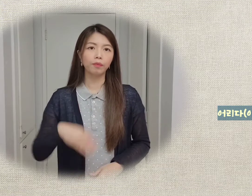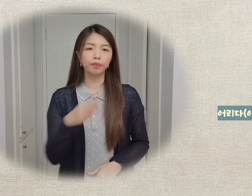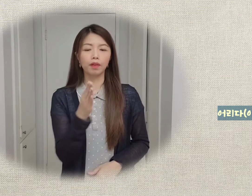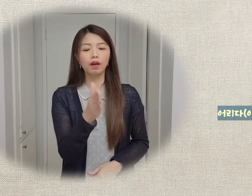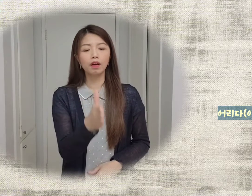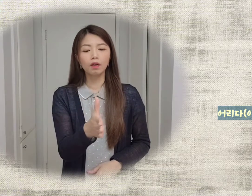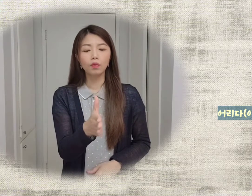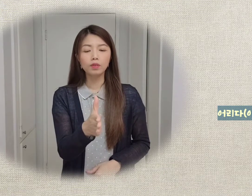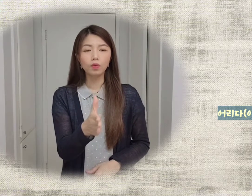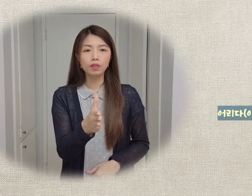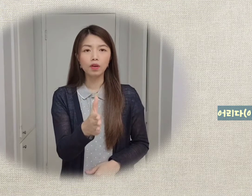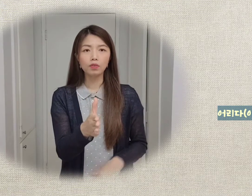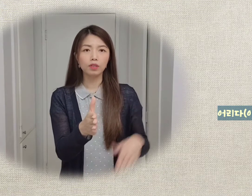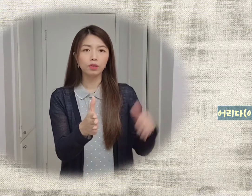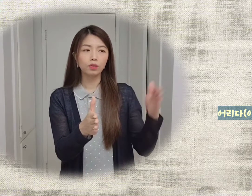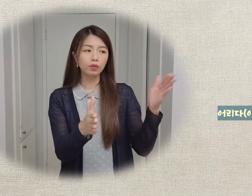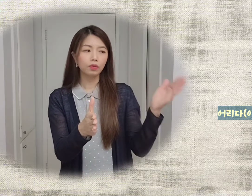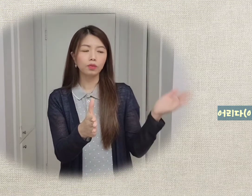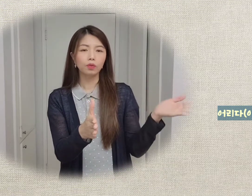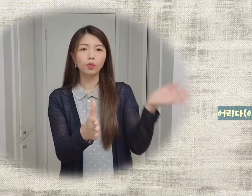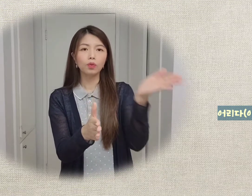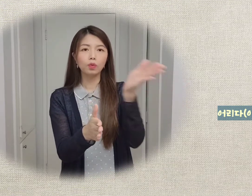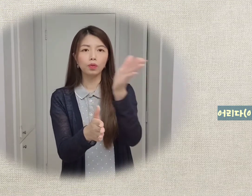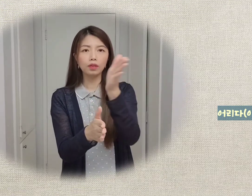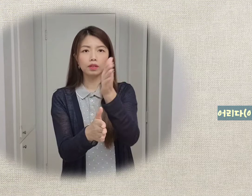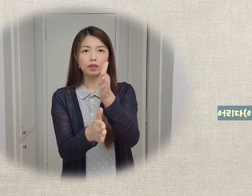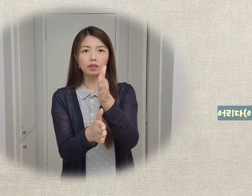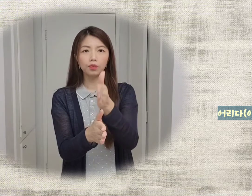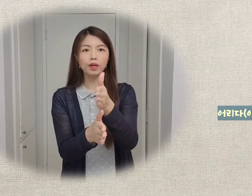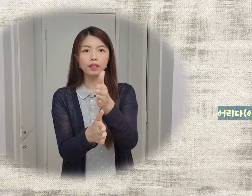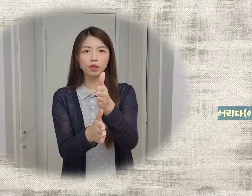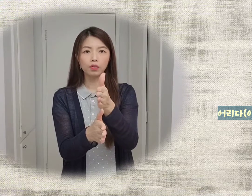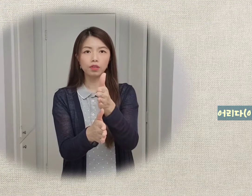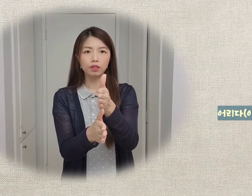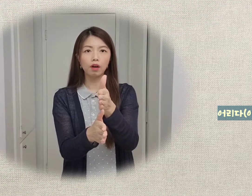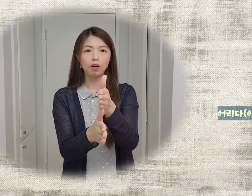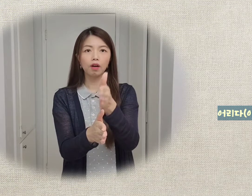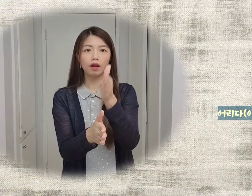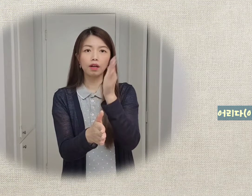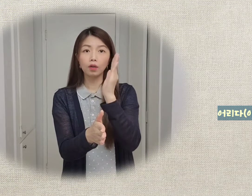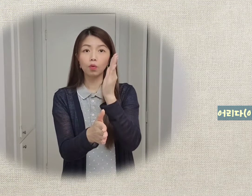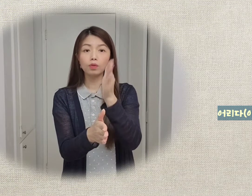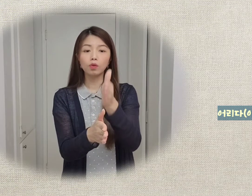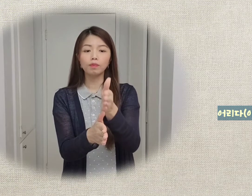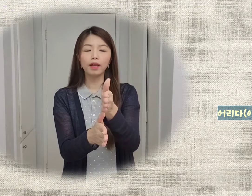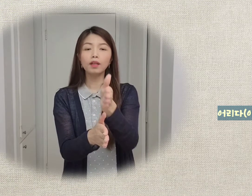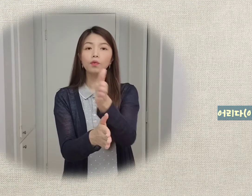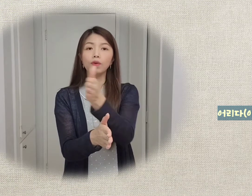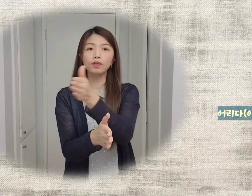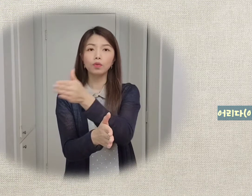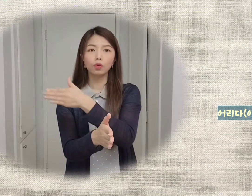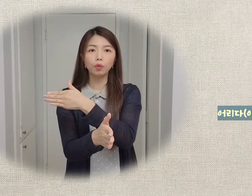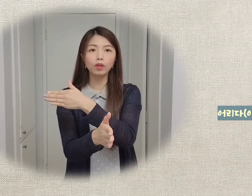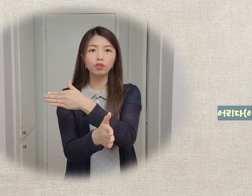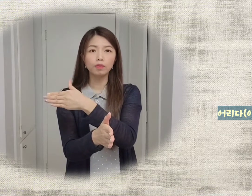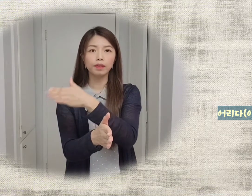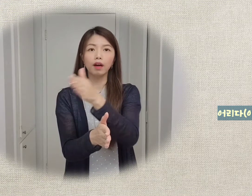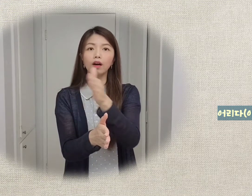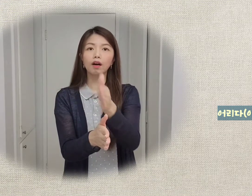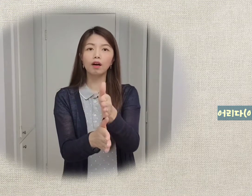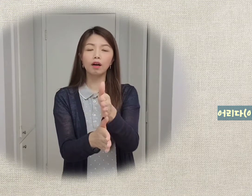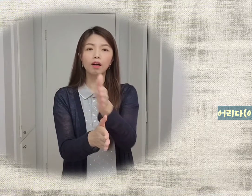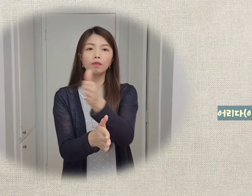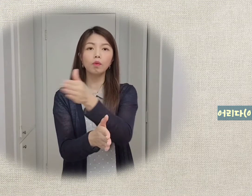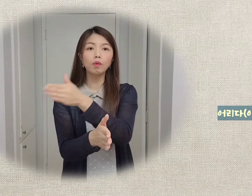수어는요. 왼손 세워주시고 오른손은 그 위에 세워주셔서 이 오른손만 왼쪽으로 보내주시면